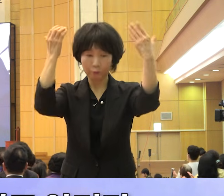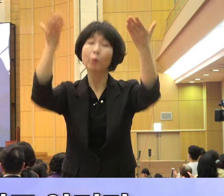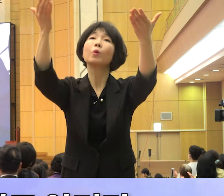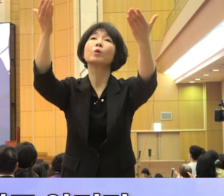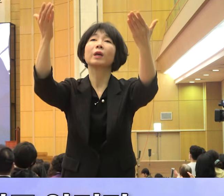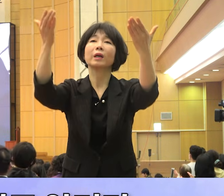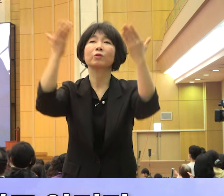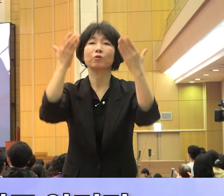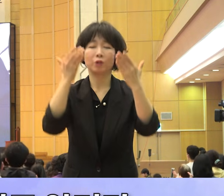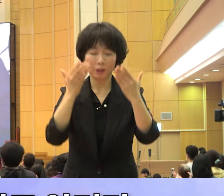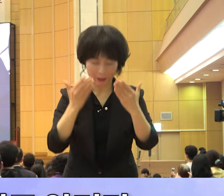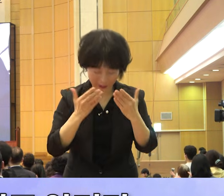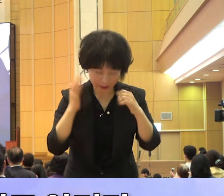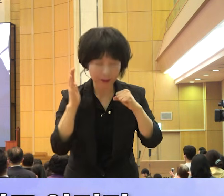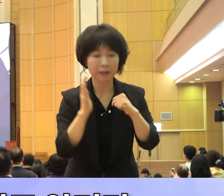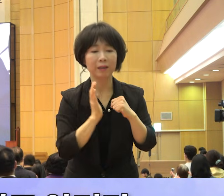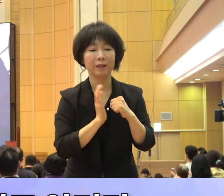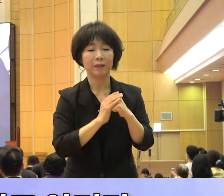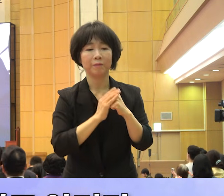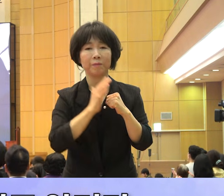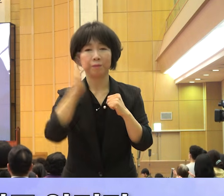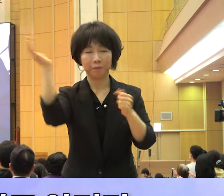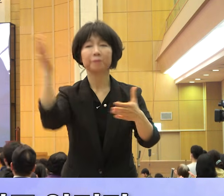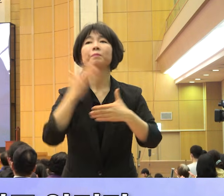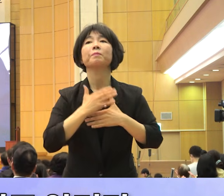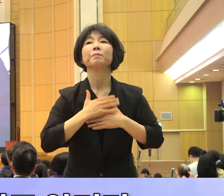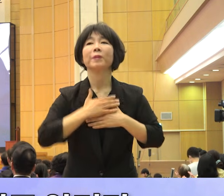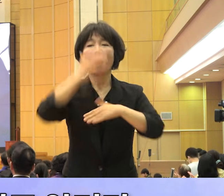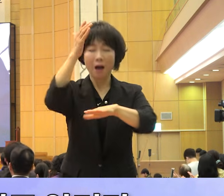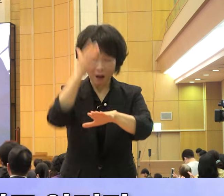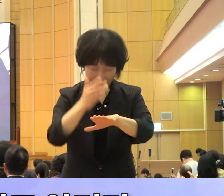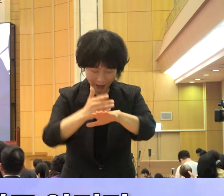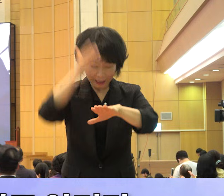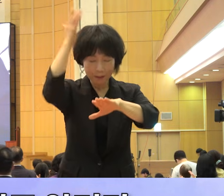하나님 축복해 주시니